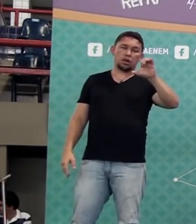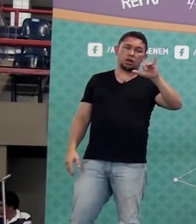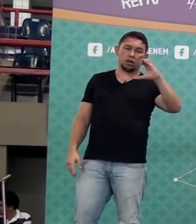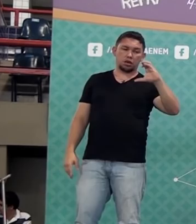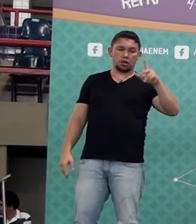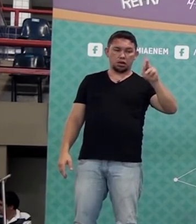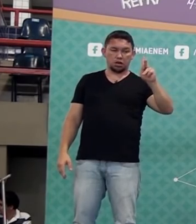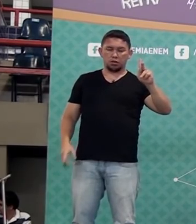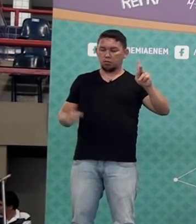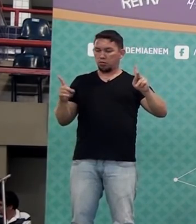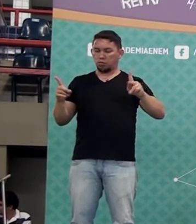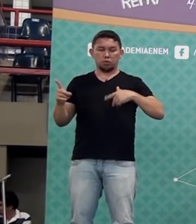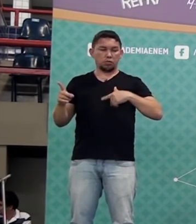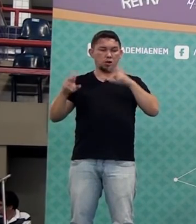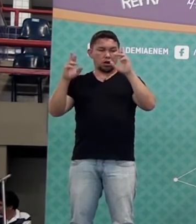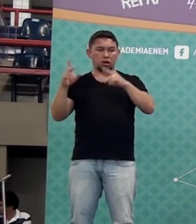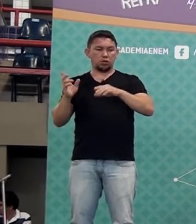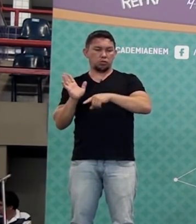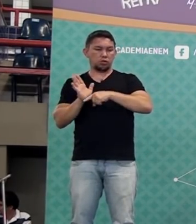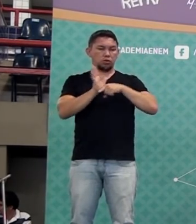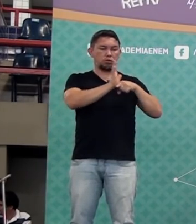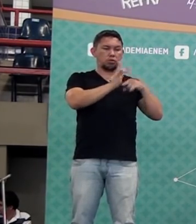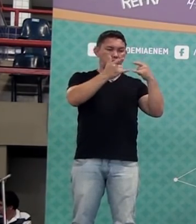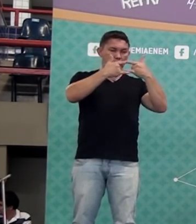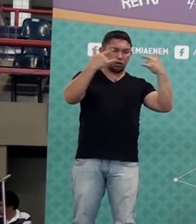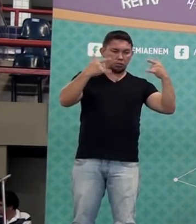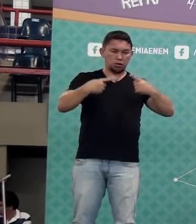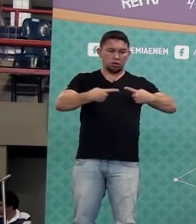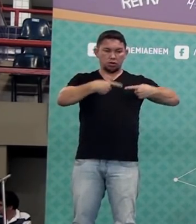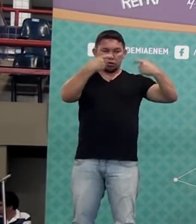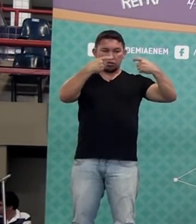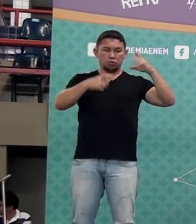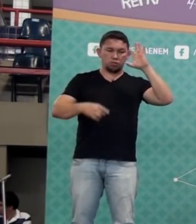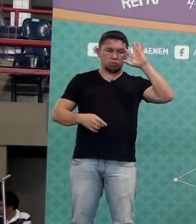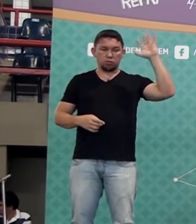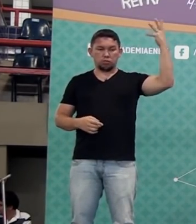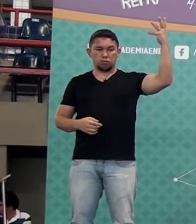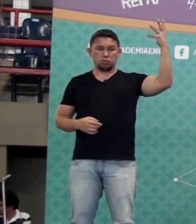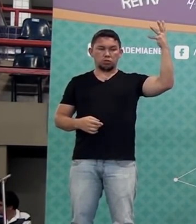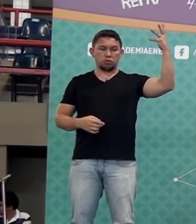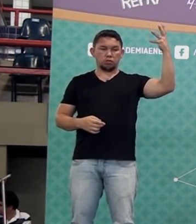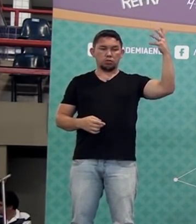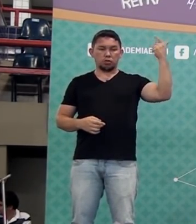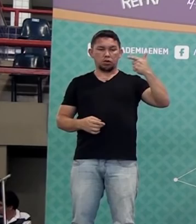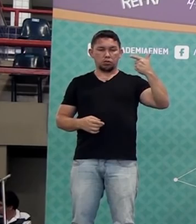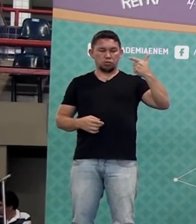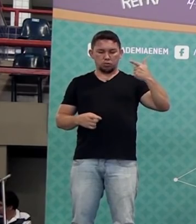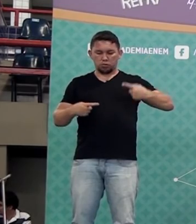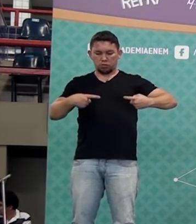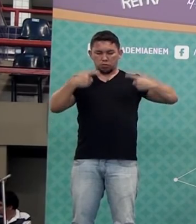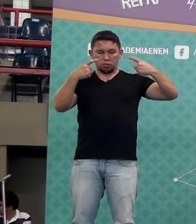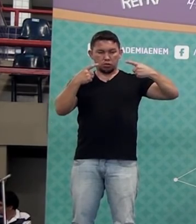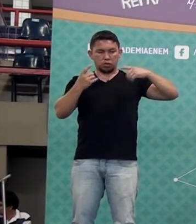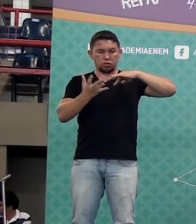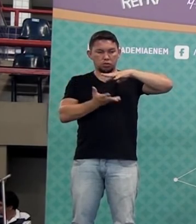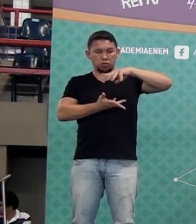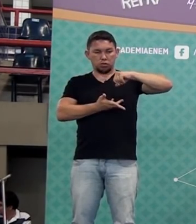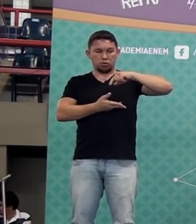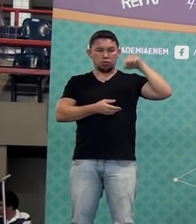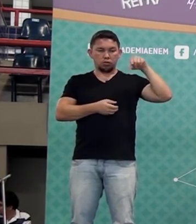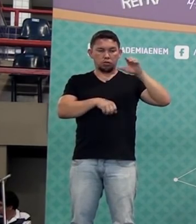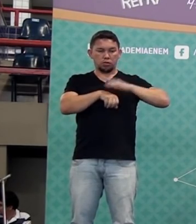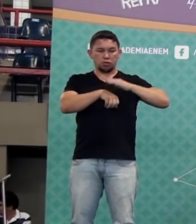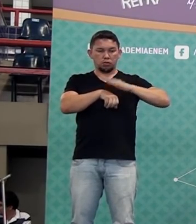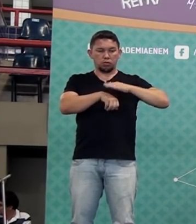que a Rússia salvou o capitalismo na guerra? Porque quem decidiu a Segunda Guerra Mundial foi o